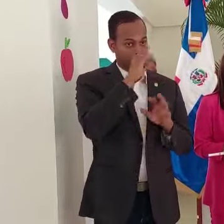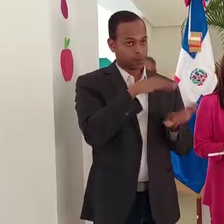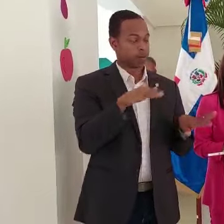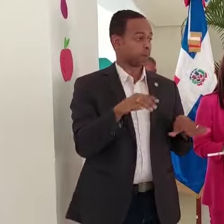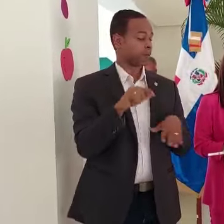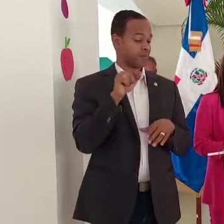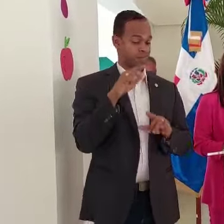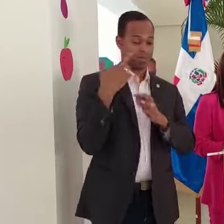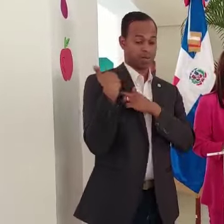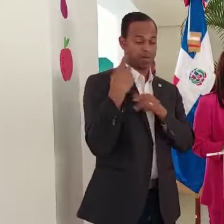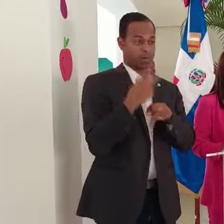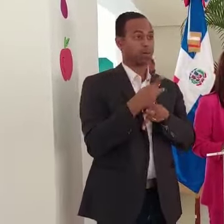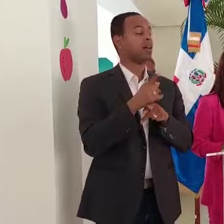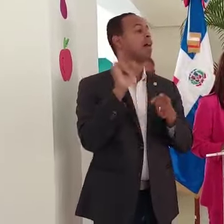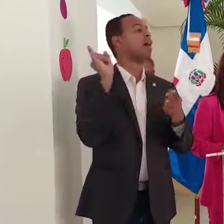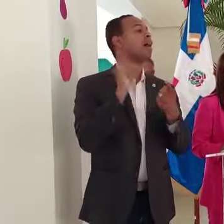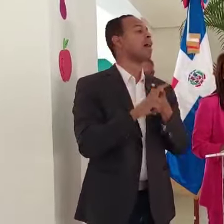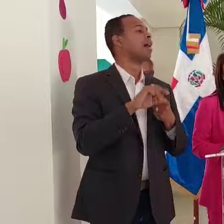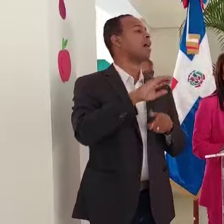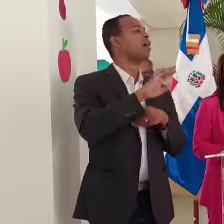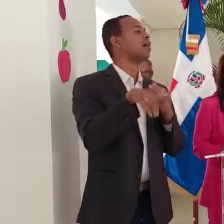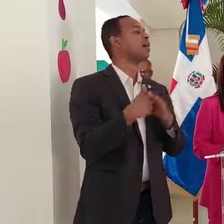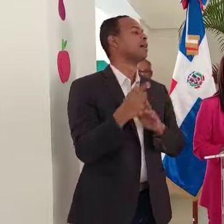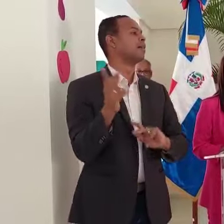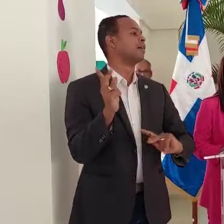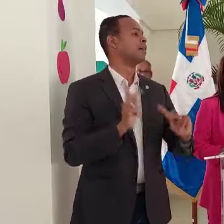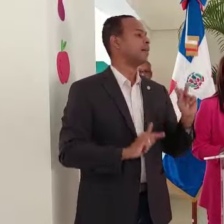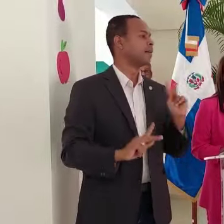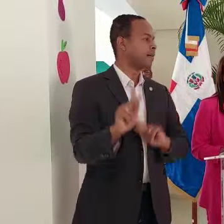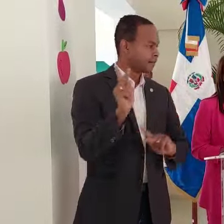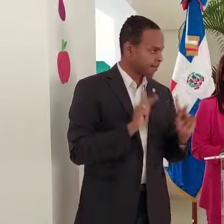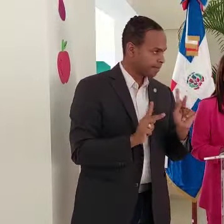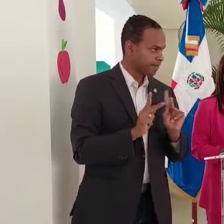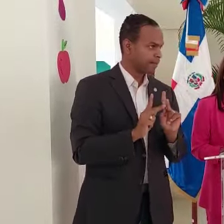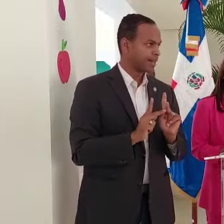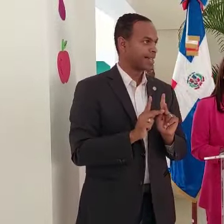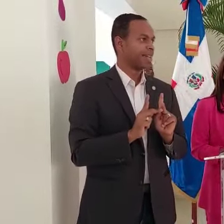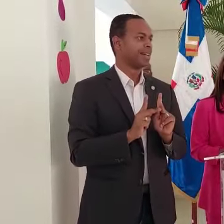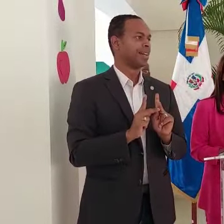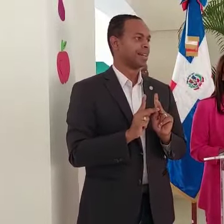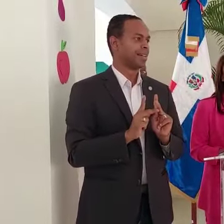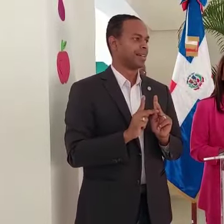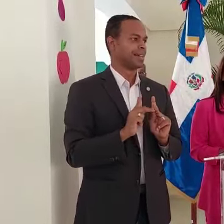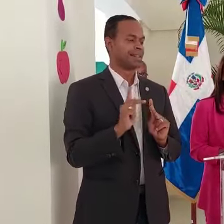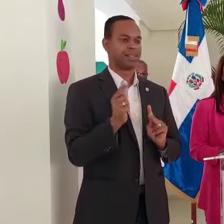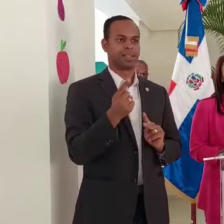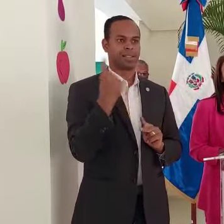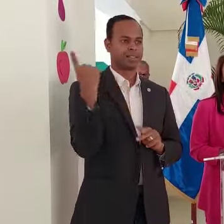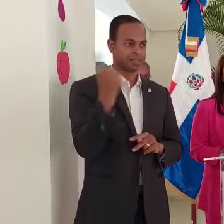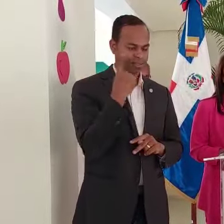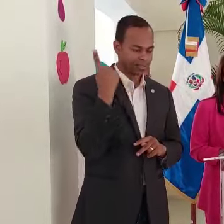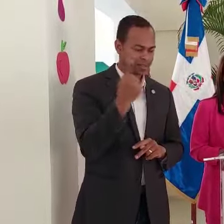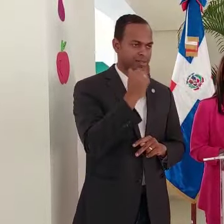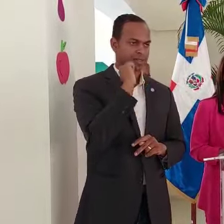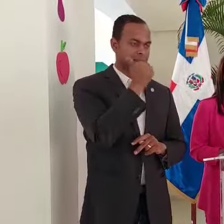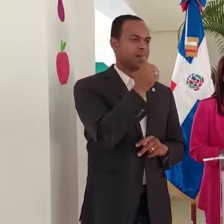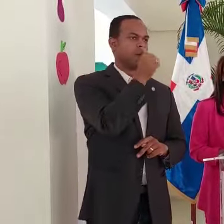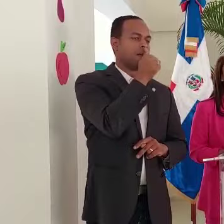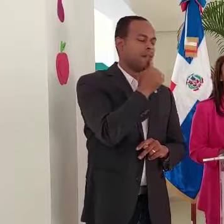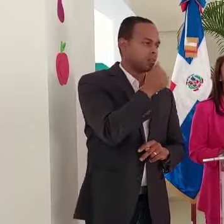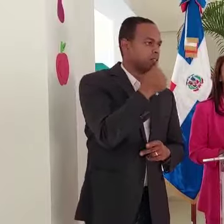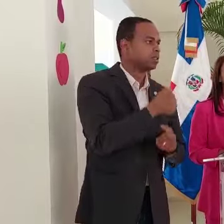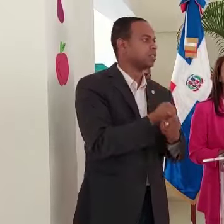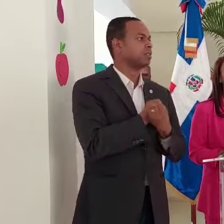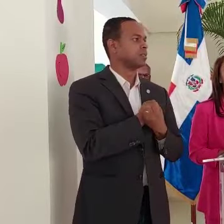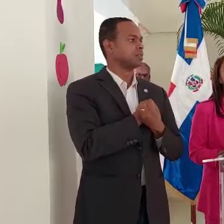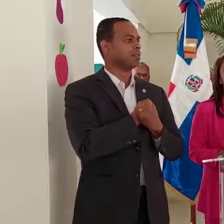el portero hasta todo el personal. Vístase cada día de amor, de paciencia,